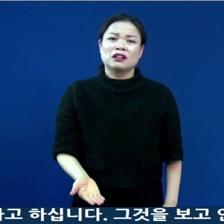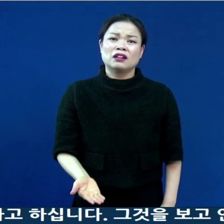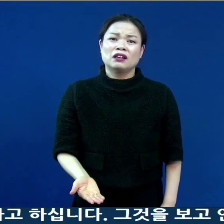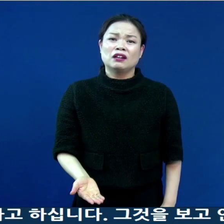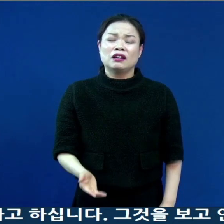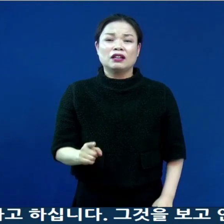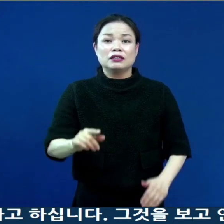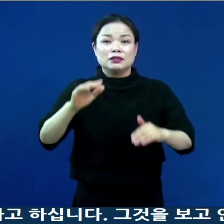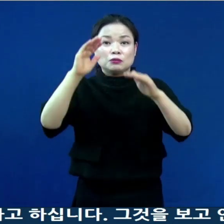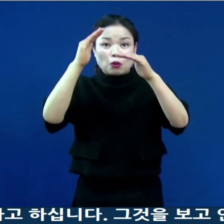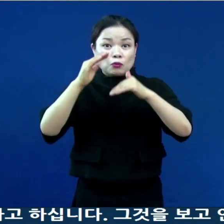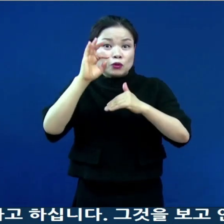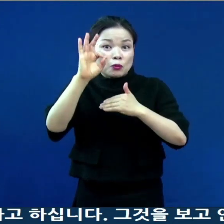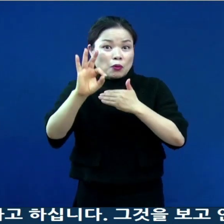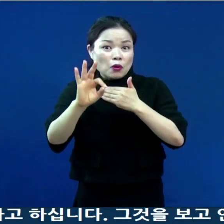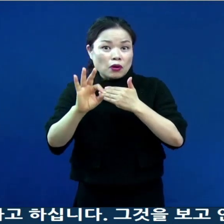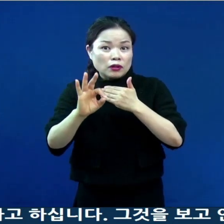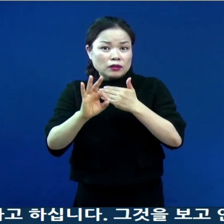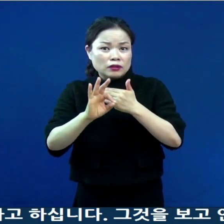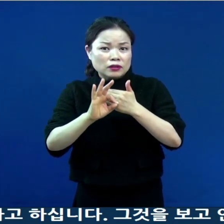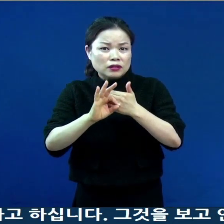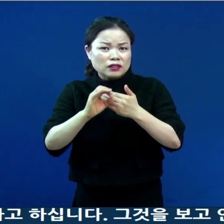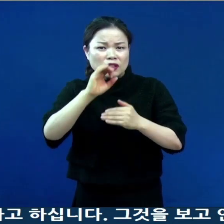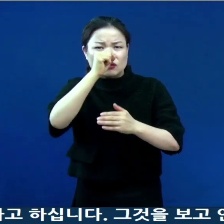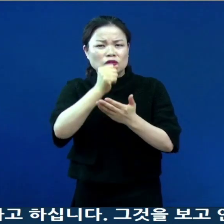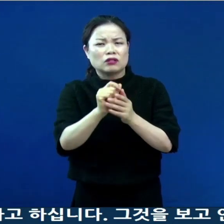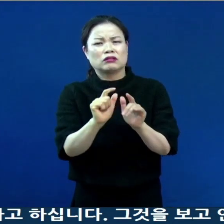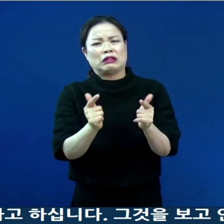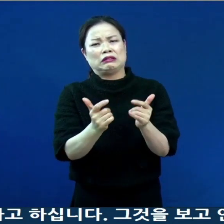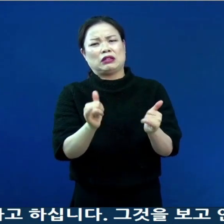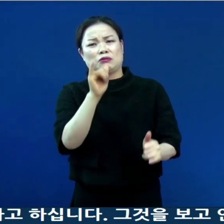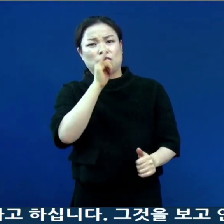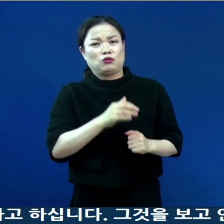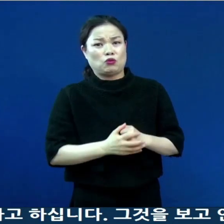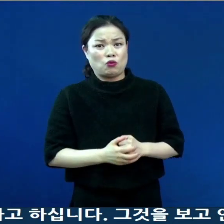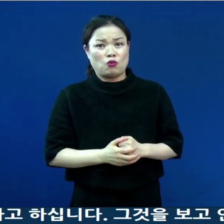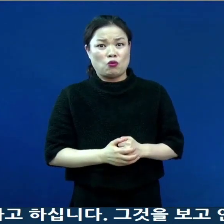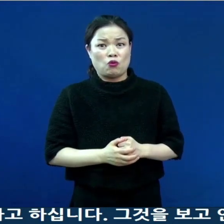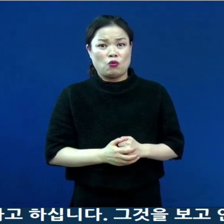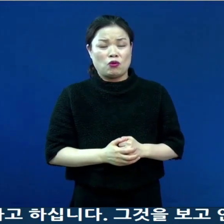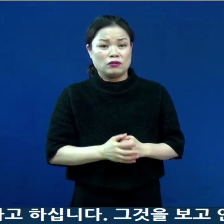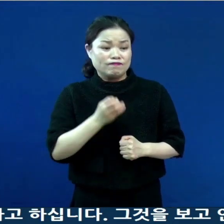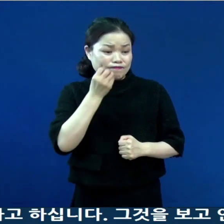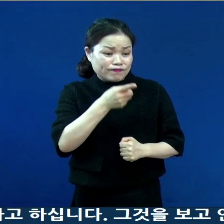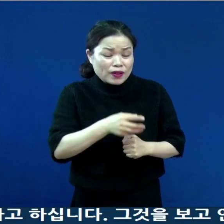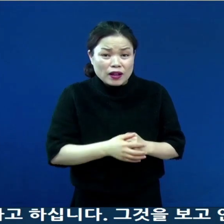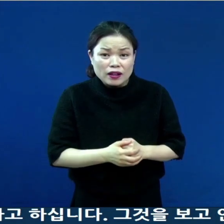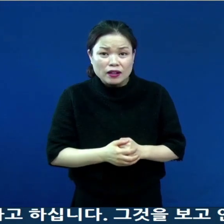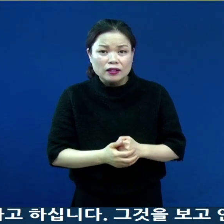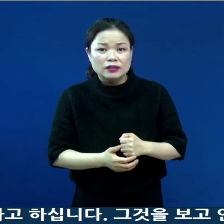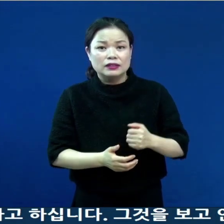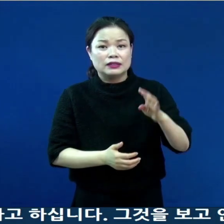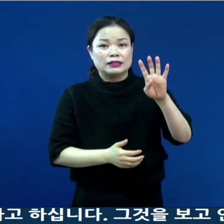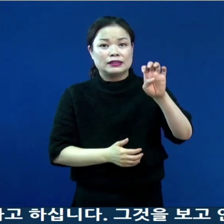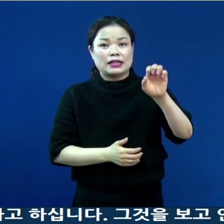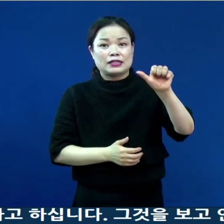그런데 오늘 본문에 보니까 그 비정상적인 사람들이 있는 거예요. 자, 한번 45절